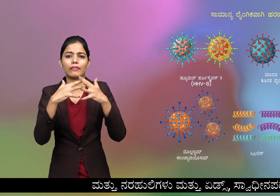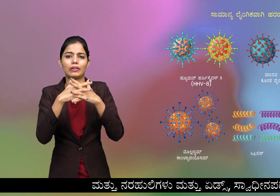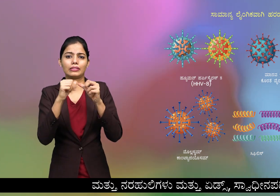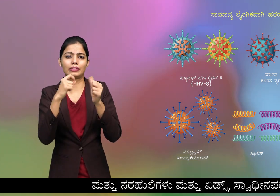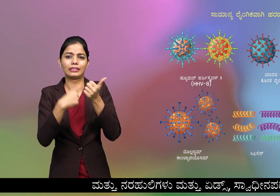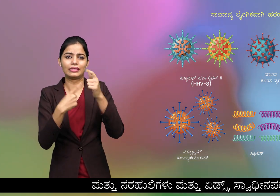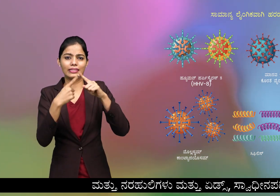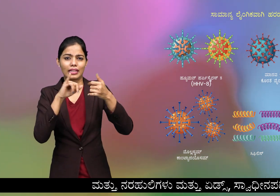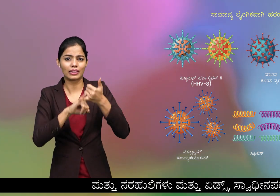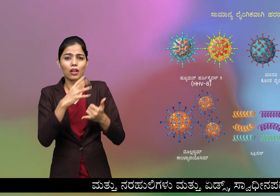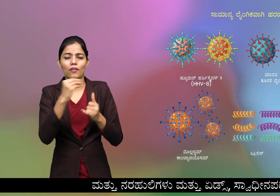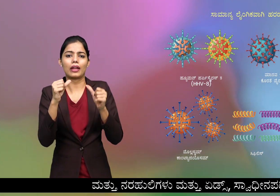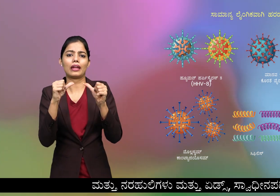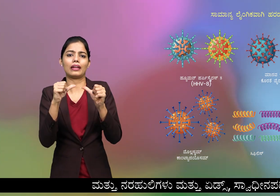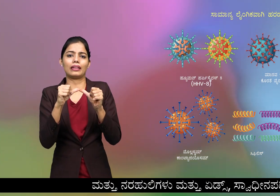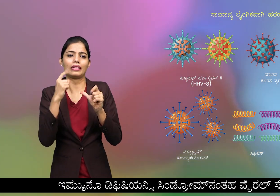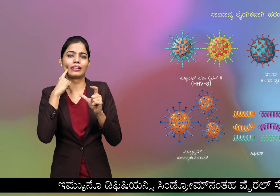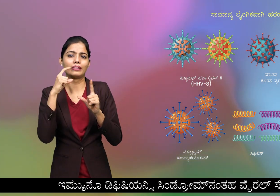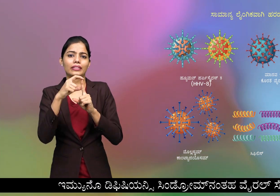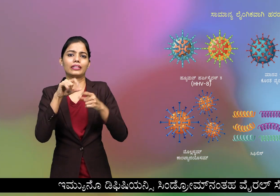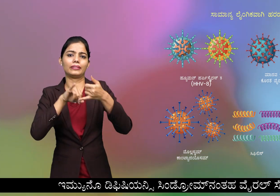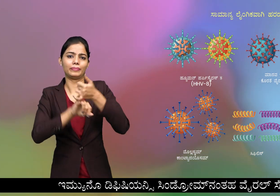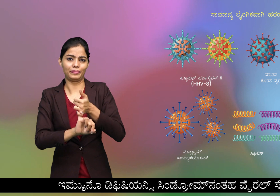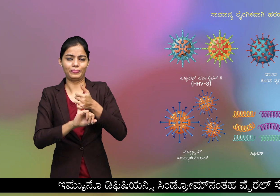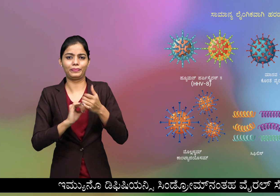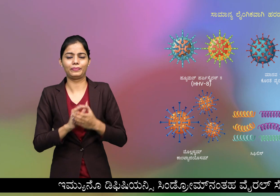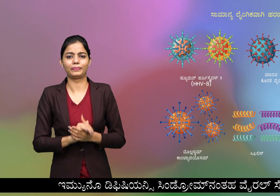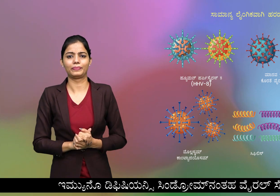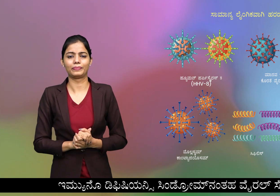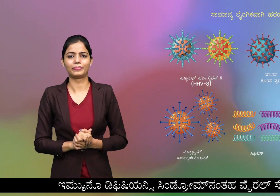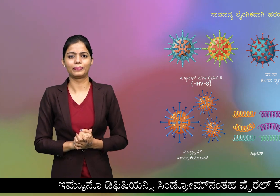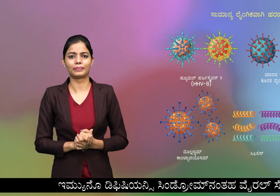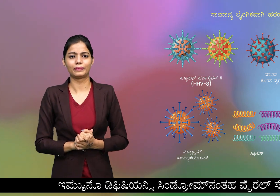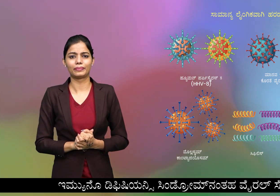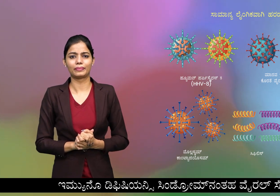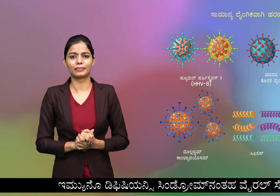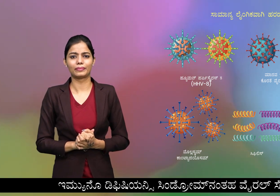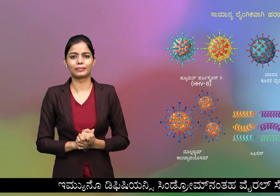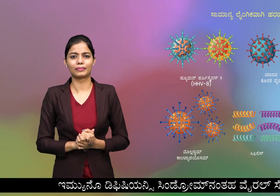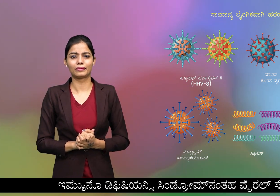ನರಹುಲಿಗಳು ಮತ್ತು ಏಡ್ಸ್, ಸ್ವಾಧೀನಪಡಿಸಿಕೊಂಡ ಇಮ್ಯುನೋ ಡಿಫಿಷಿಯನ್ಸಿ ಸಿಂಡ್ರೋಮ್ನಂತಹ ವೈರಲ್ ಸೋಂಕುಗಳು ಸೇರಿವೆ.